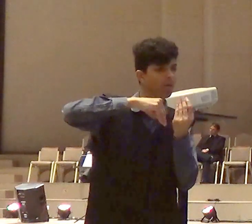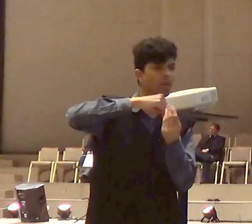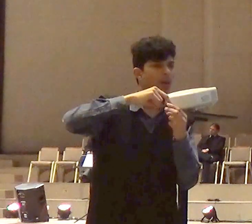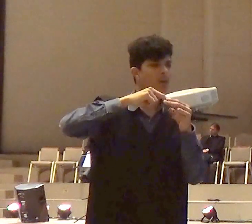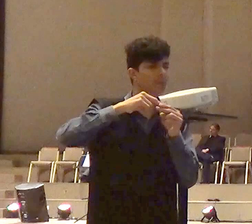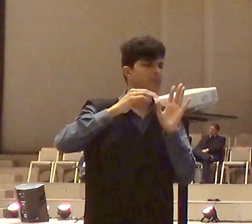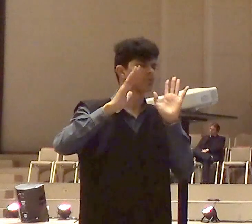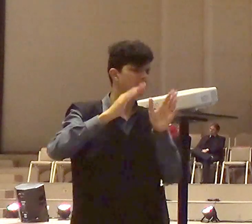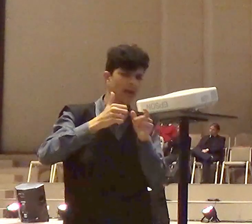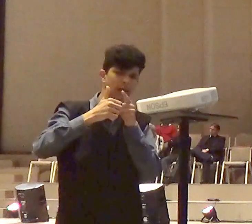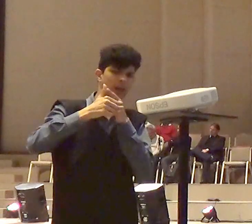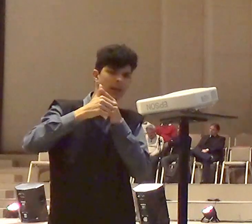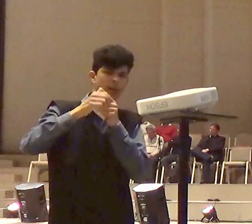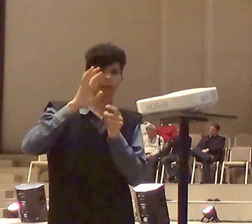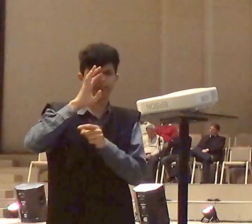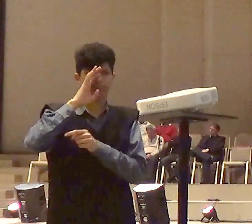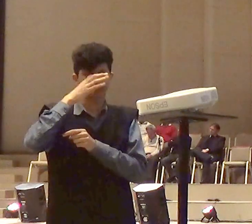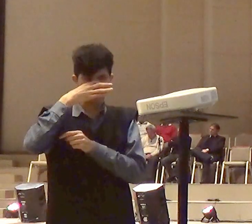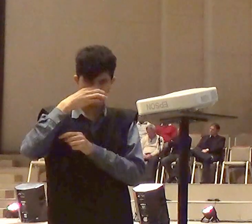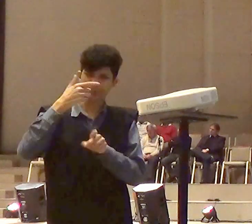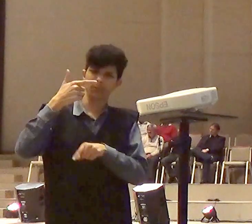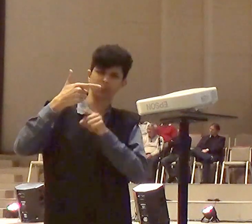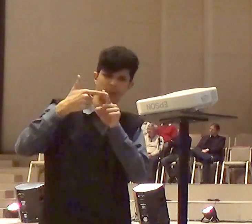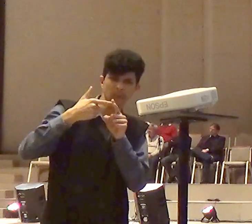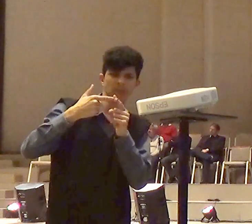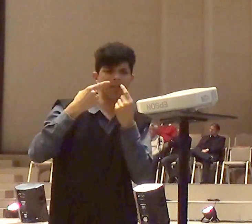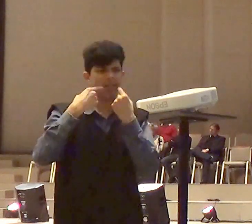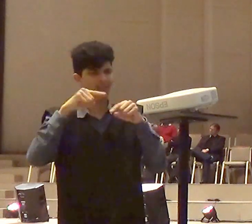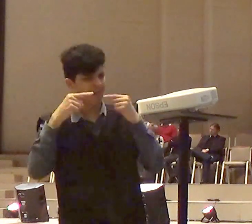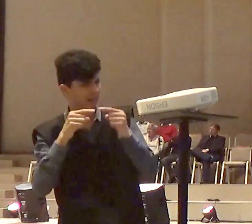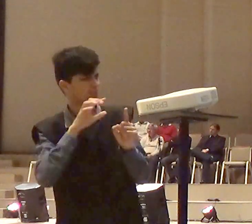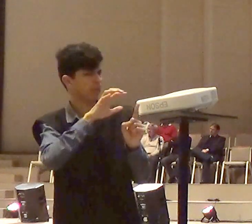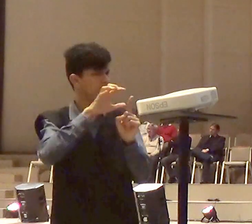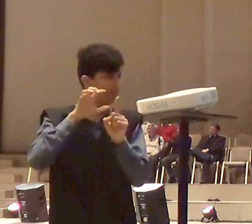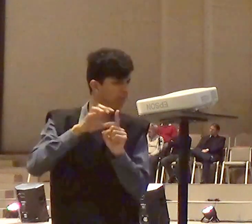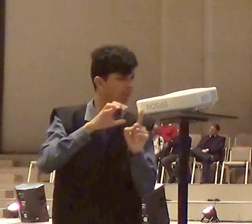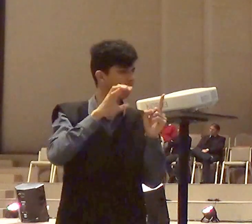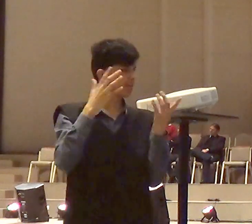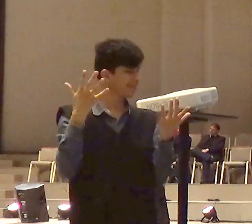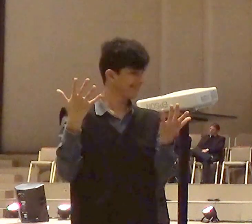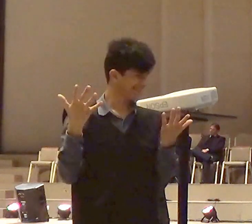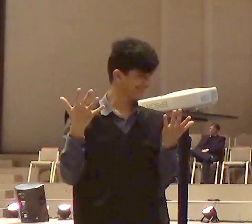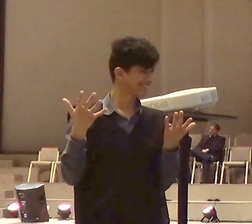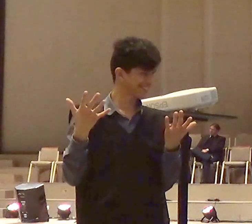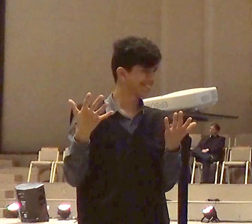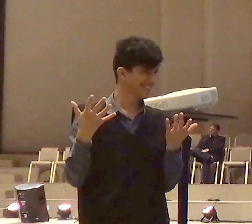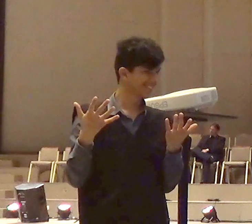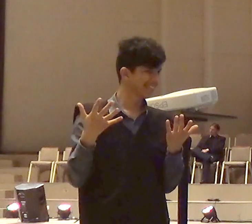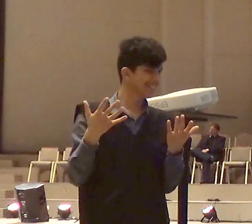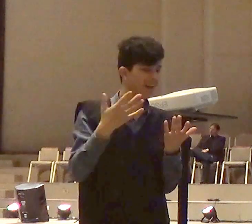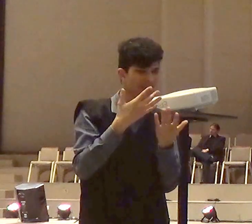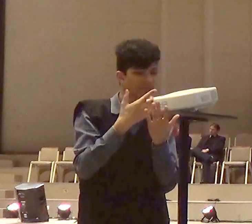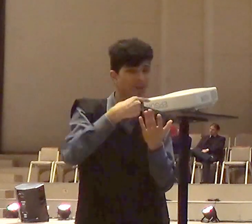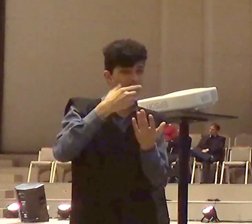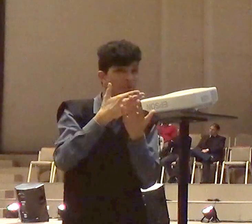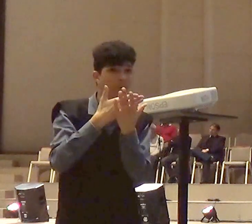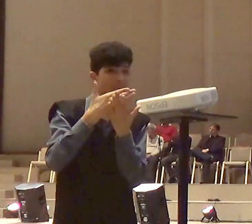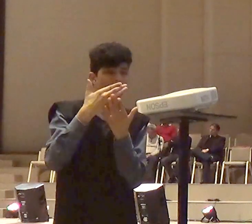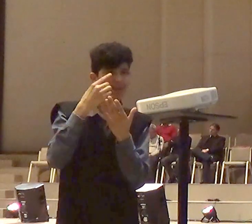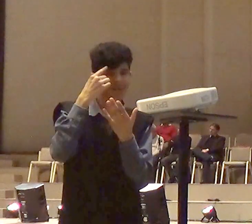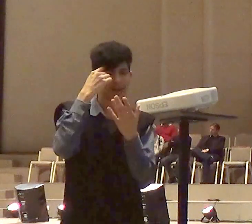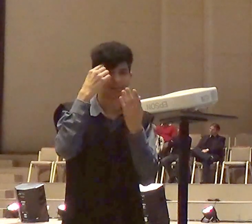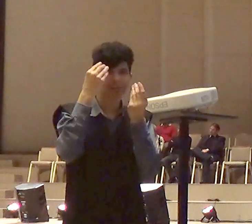para com ele é Insana e solitária por isso como Loucos nós precisamos